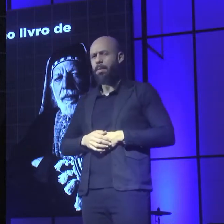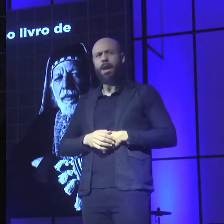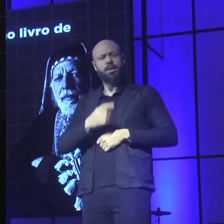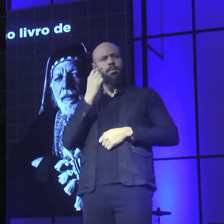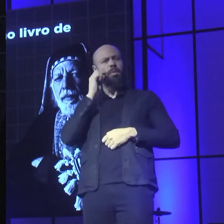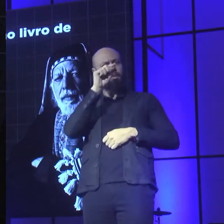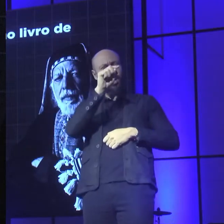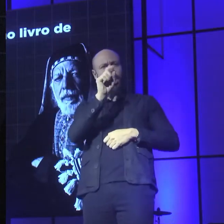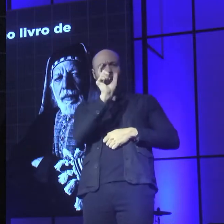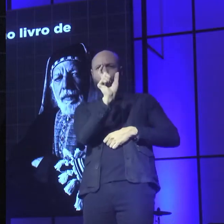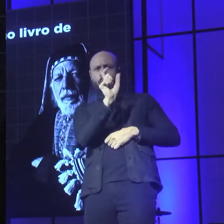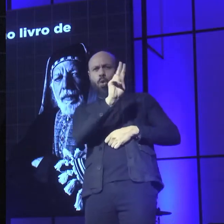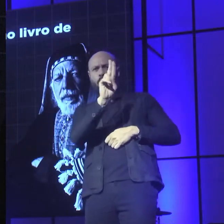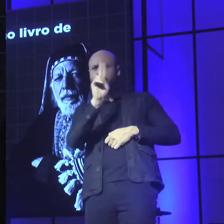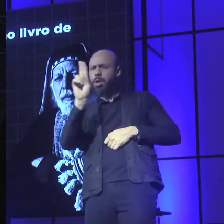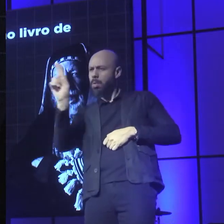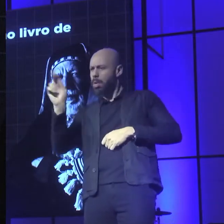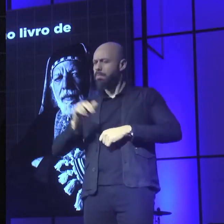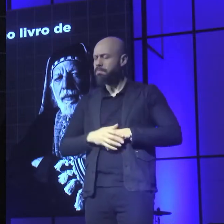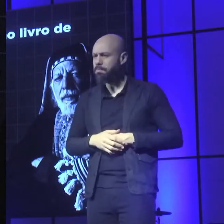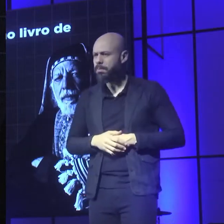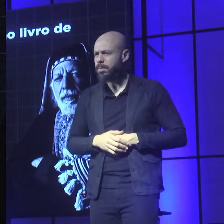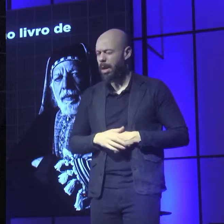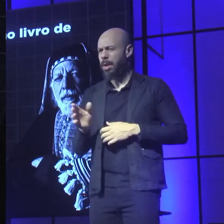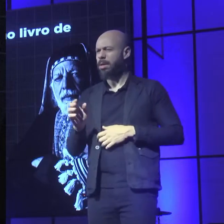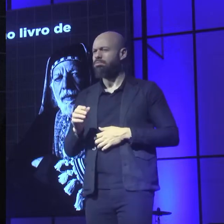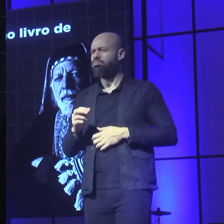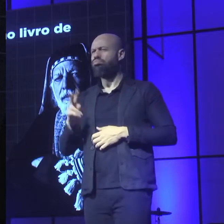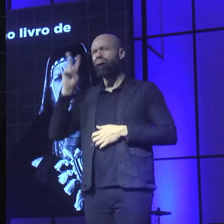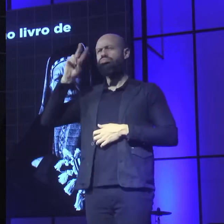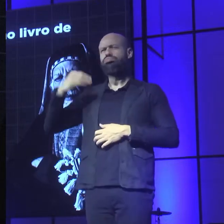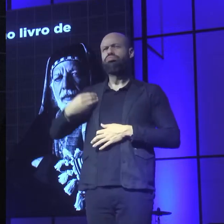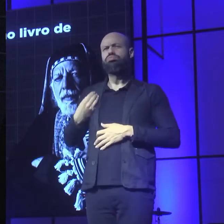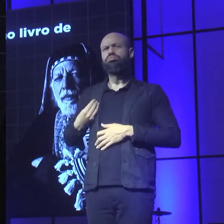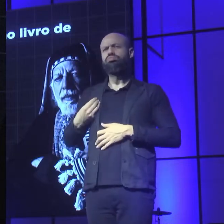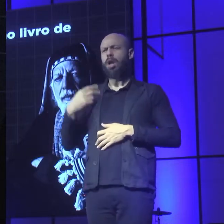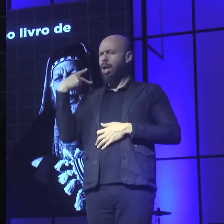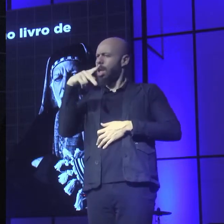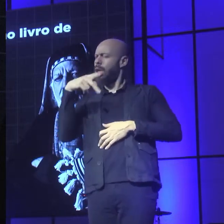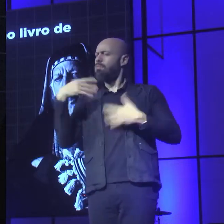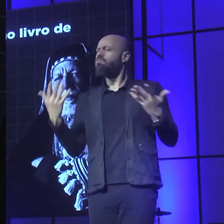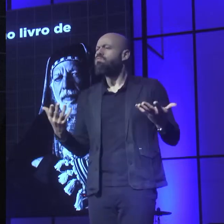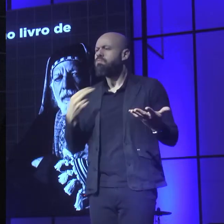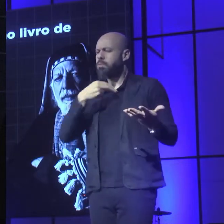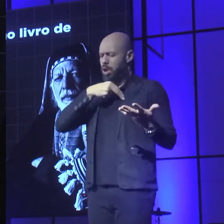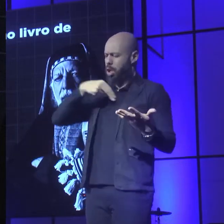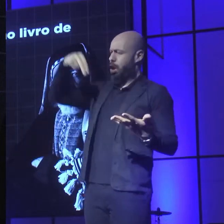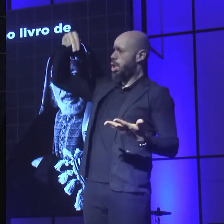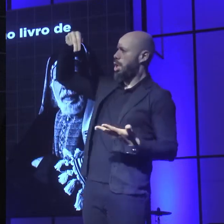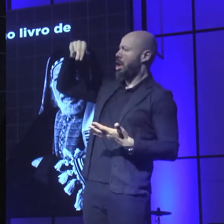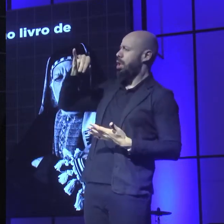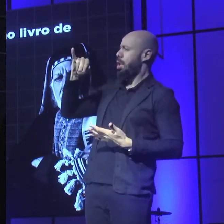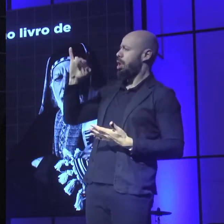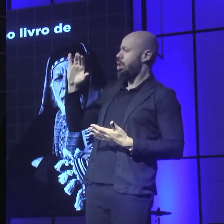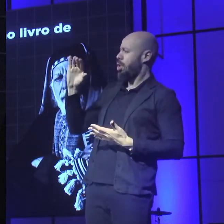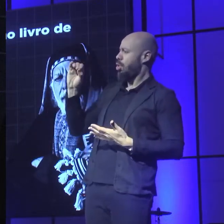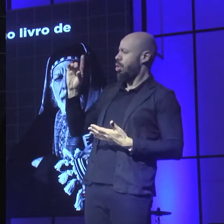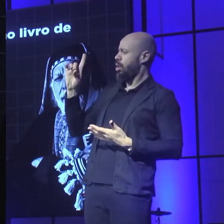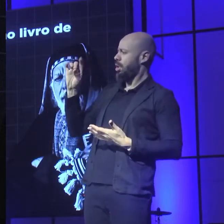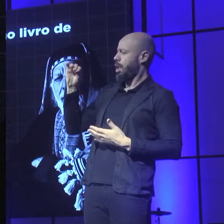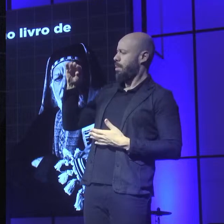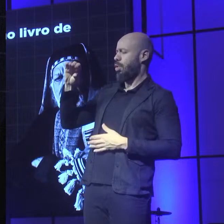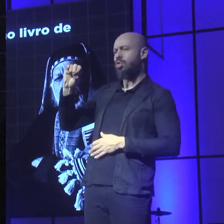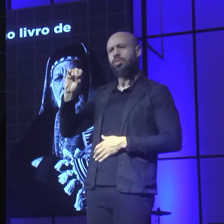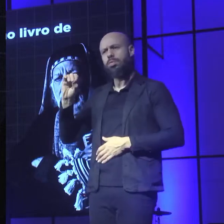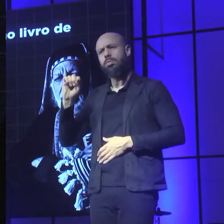podemos falar a respeito de Nicodemos. A verdade que Nicodemos era um homem